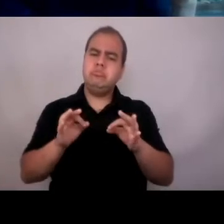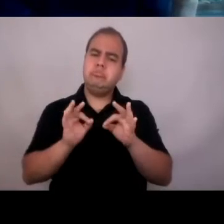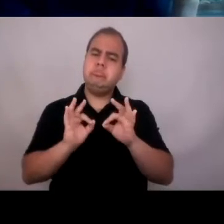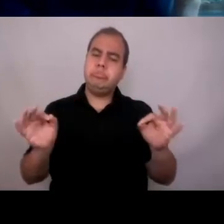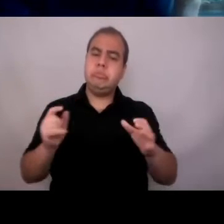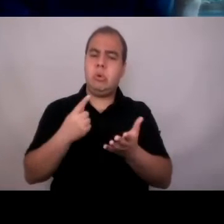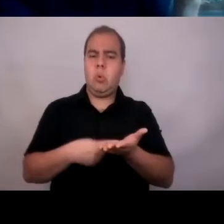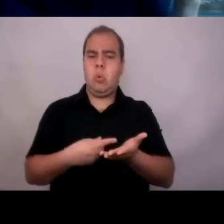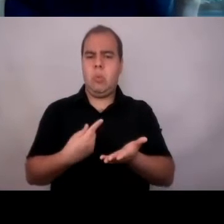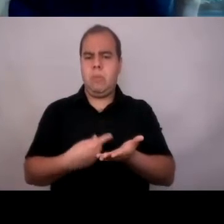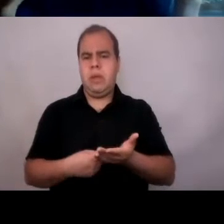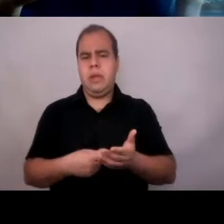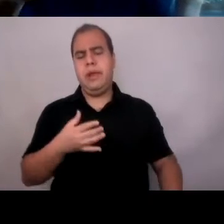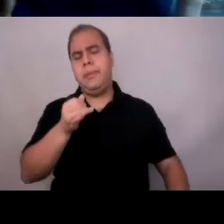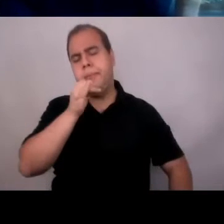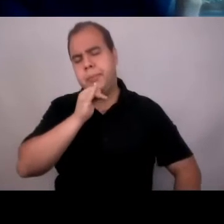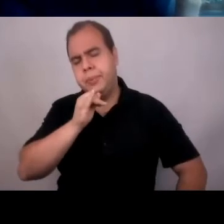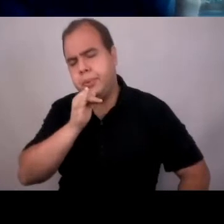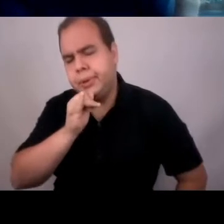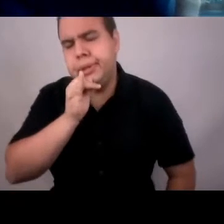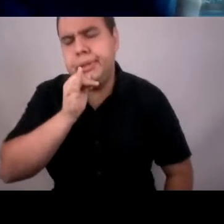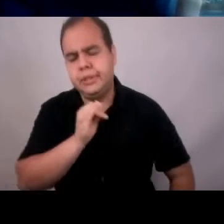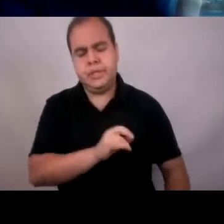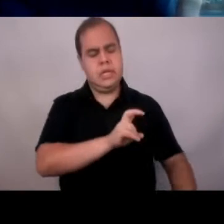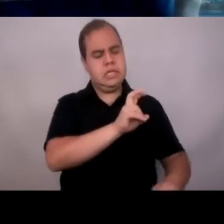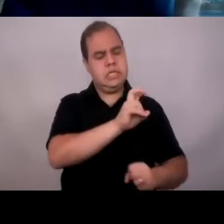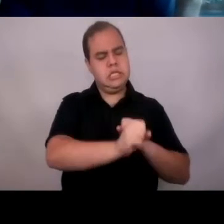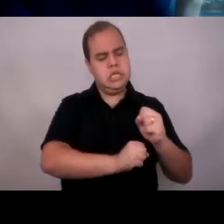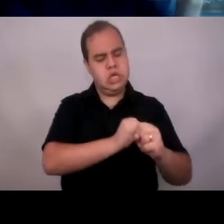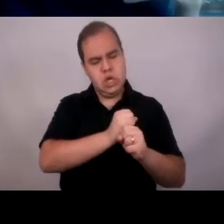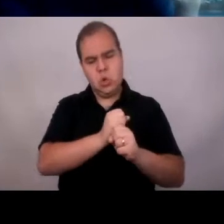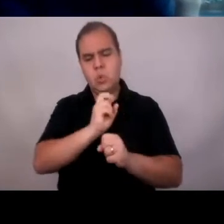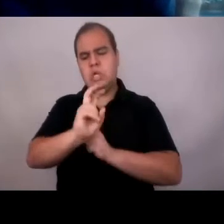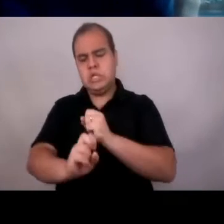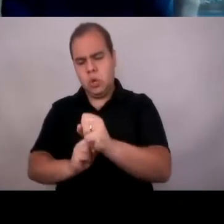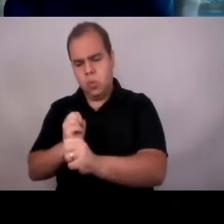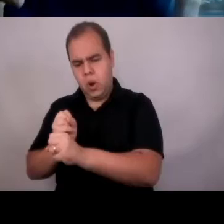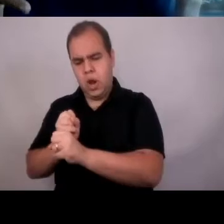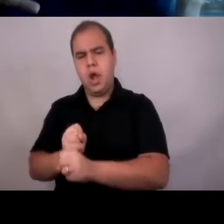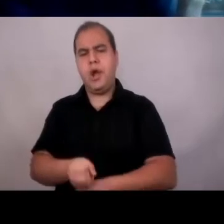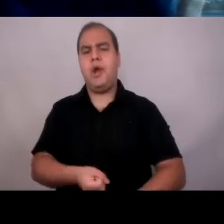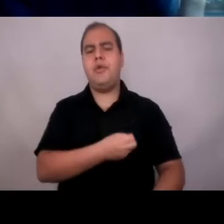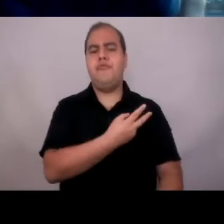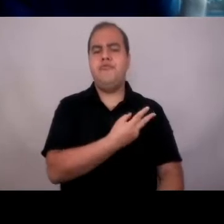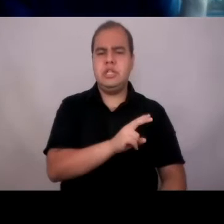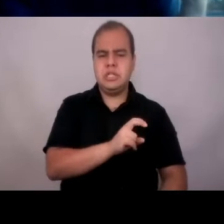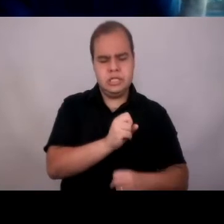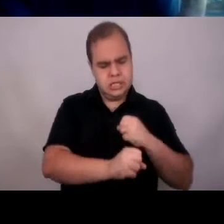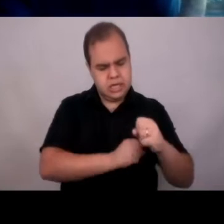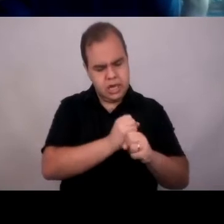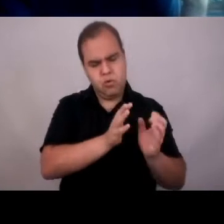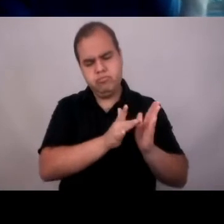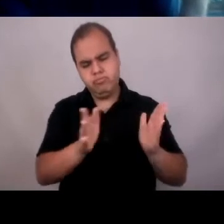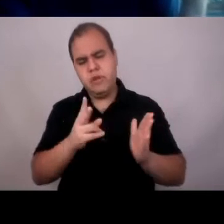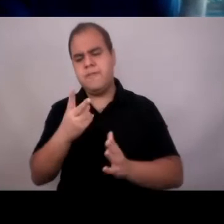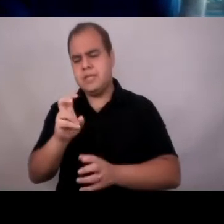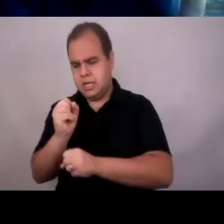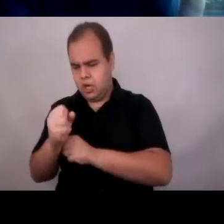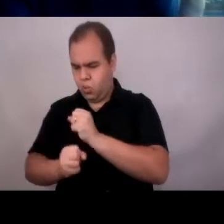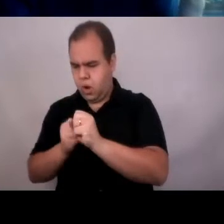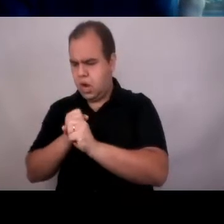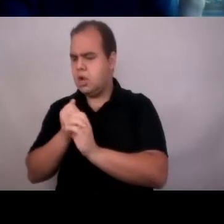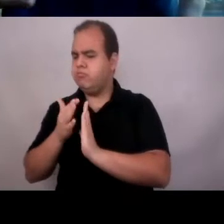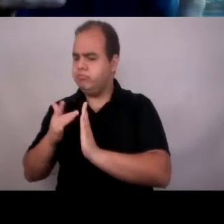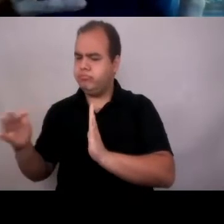de 5 em 5 anos, de 25 em 25 anos, de 100 em 100 anos. Então, de acordo com a relevância do projeto que a